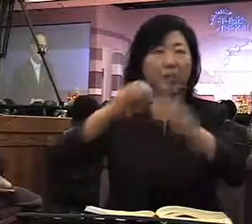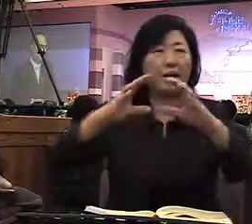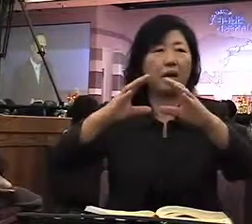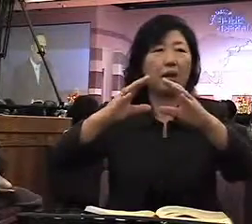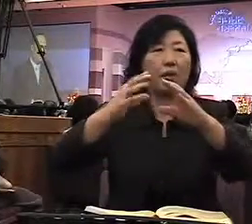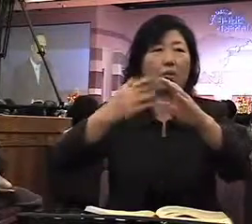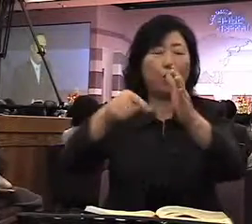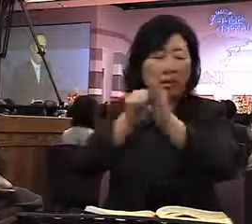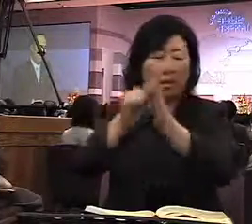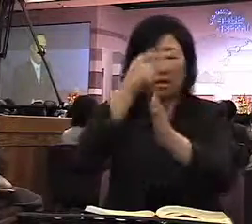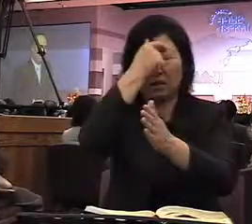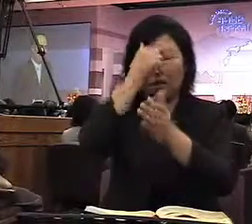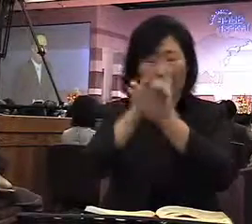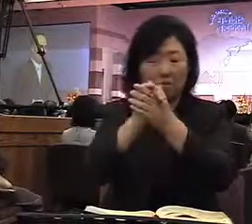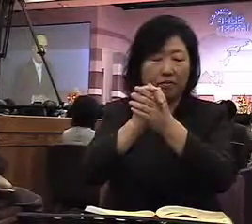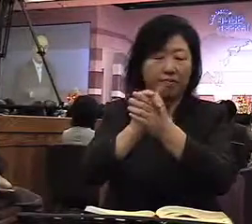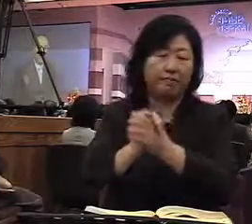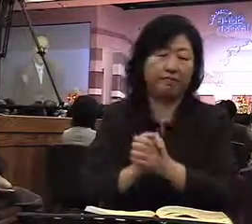인해서 기도하고